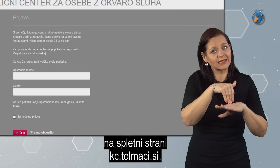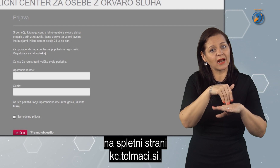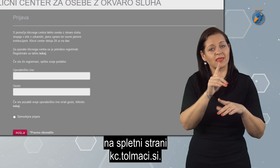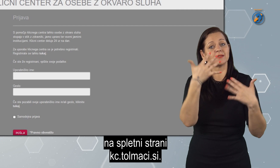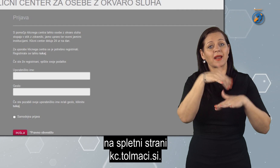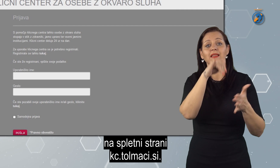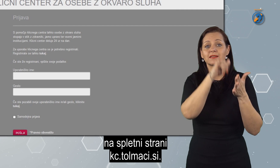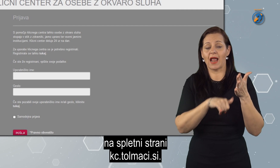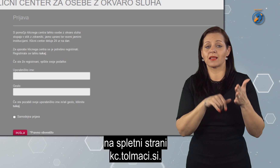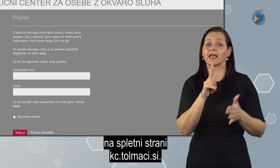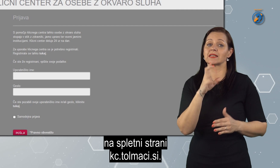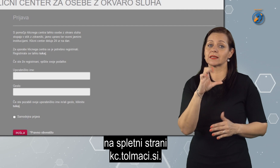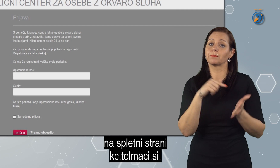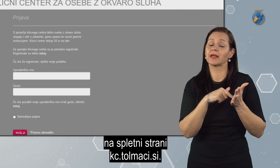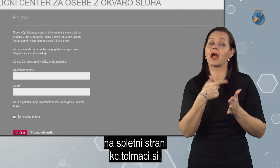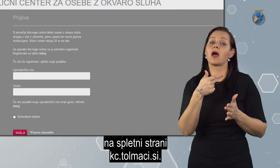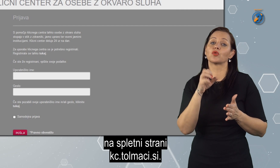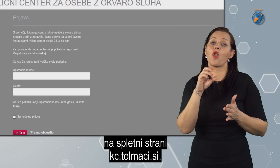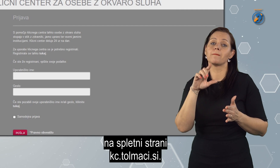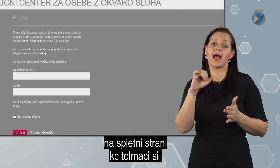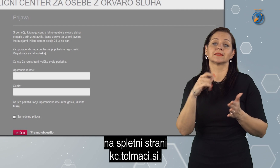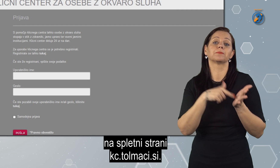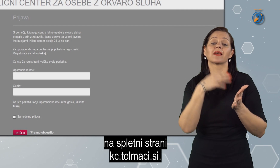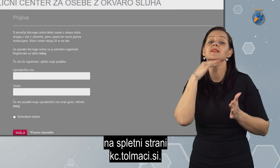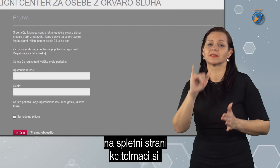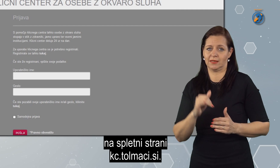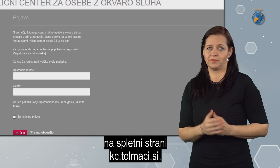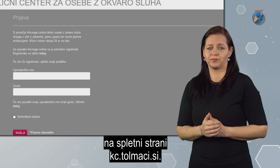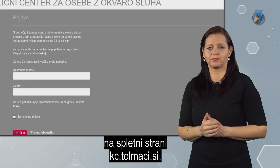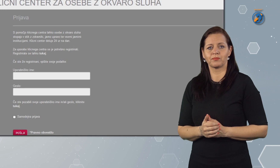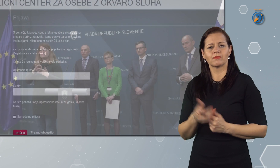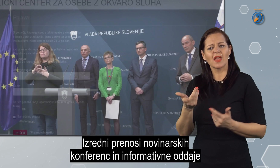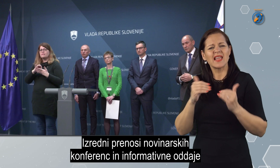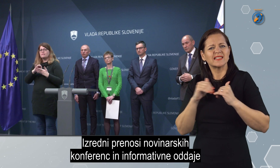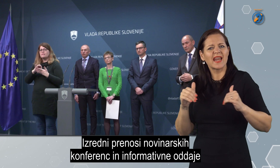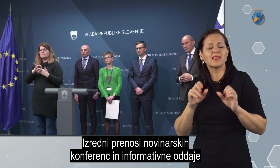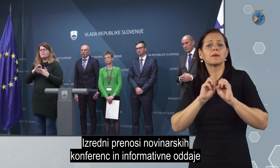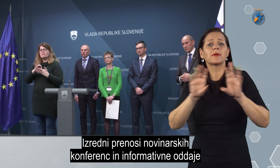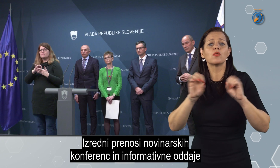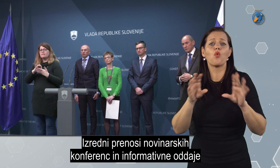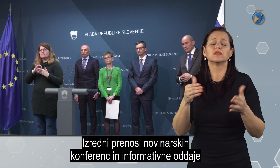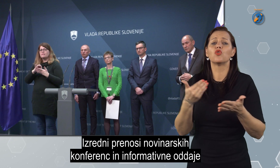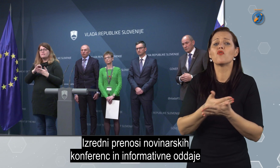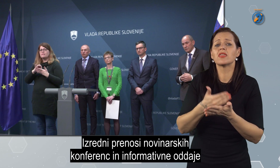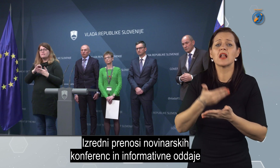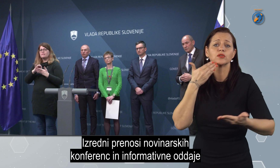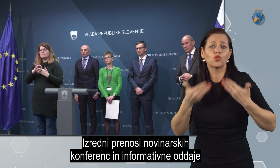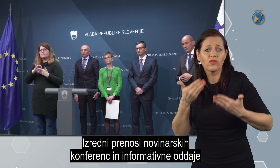registrirate na spletni strani kc.tolmaci.si. Izredni prenosi novinarskih konferenc